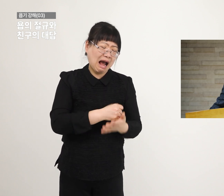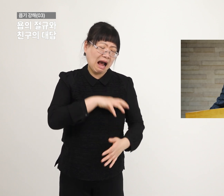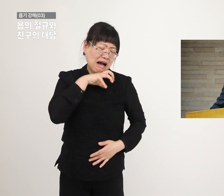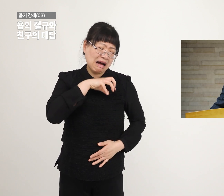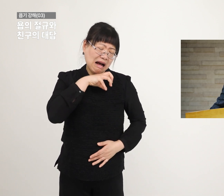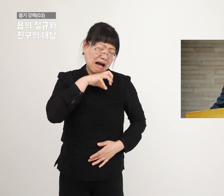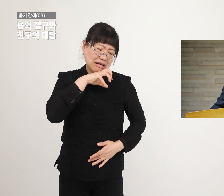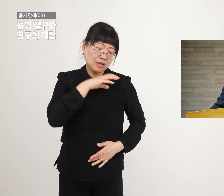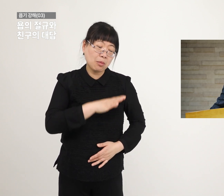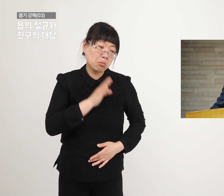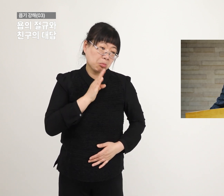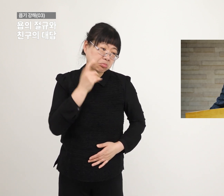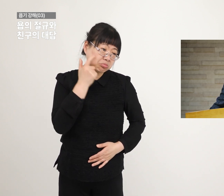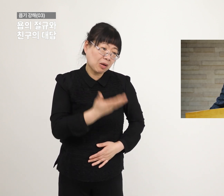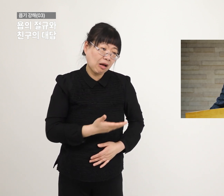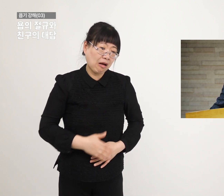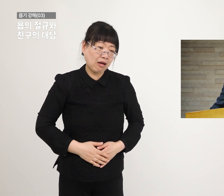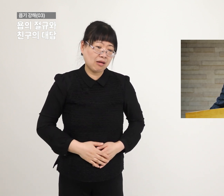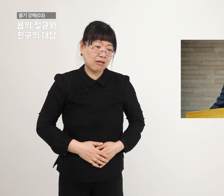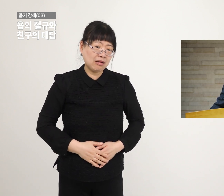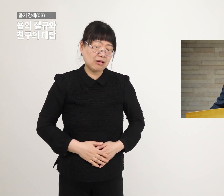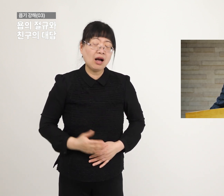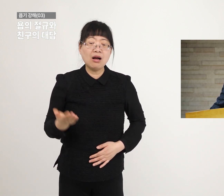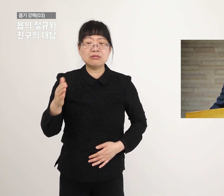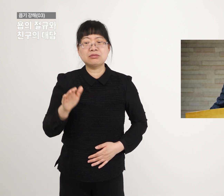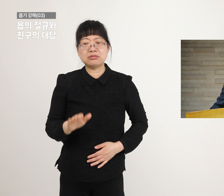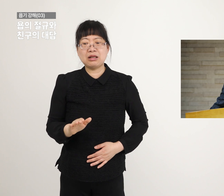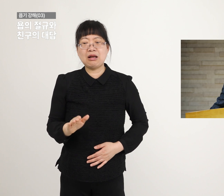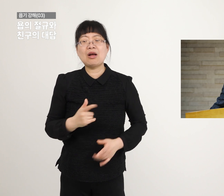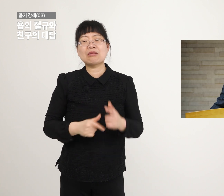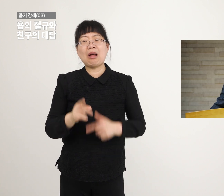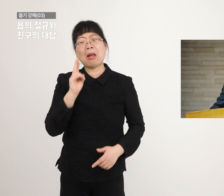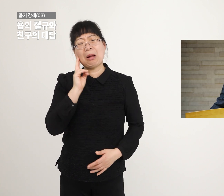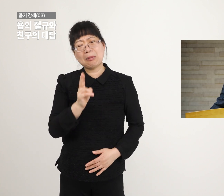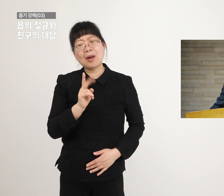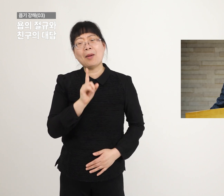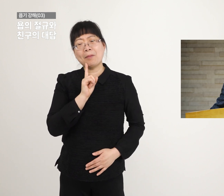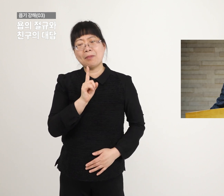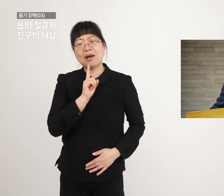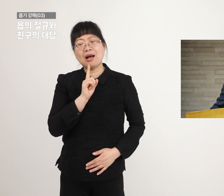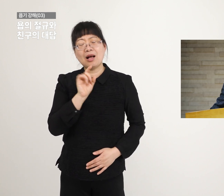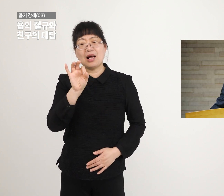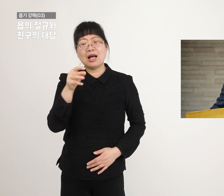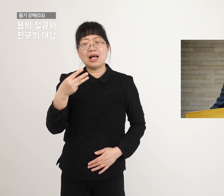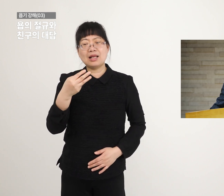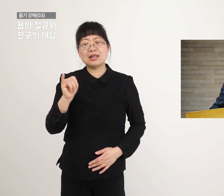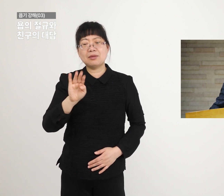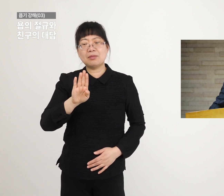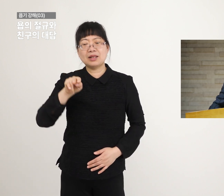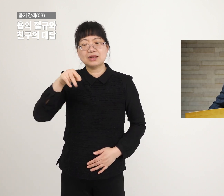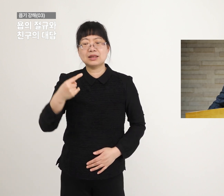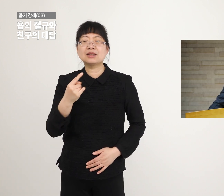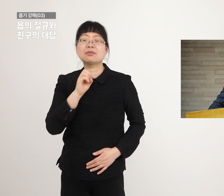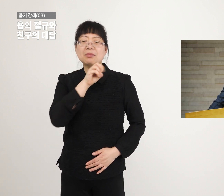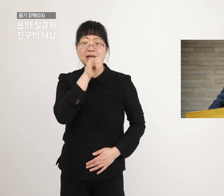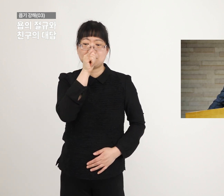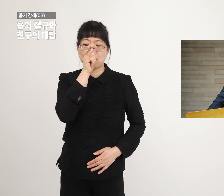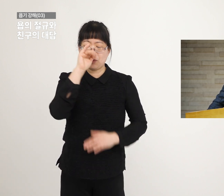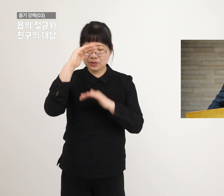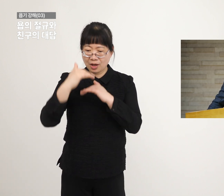그러면서 여기까지도 견딜 만한데 더 가혹한 얘기를 엘리바스가 꺼냅니다. 그 이야기를